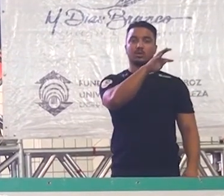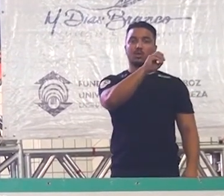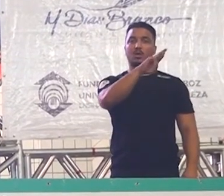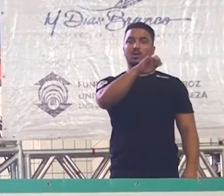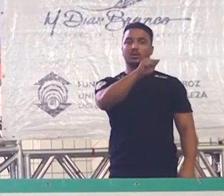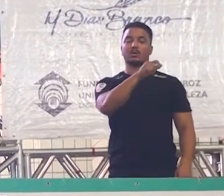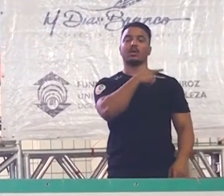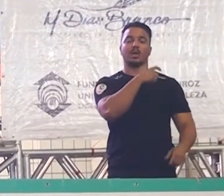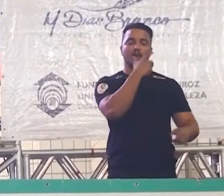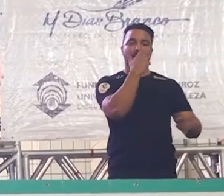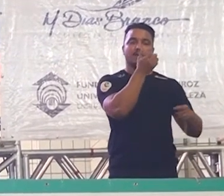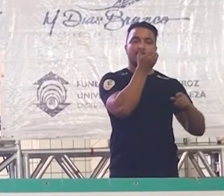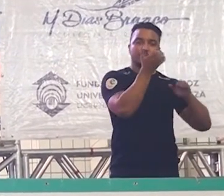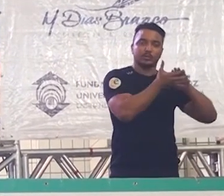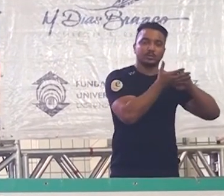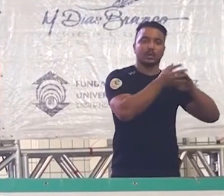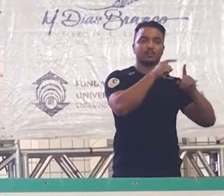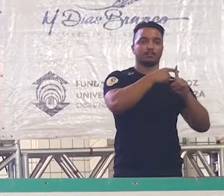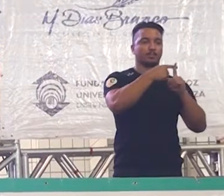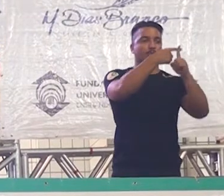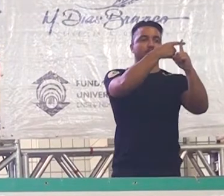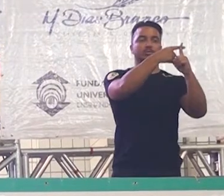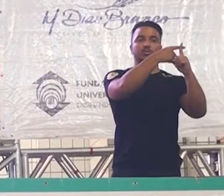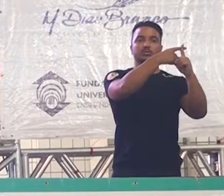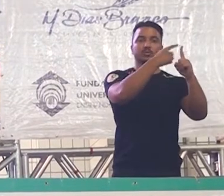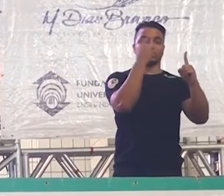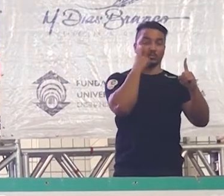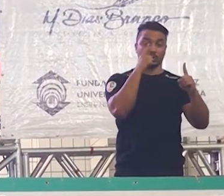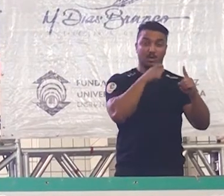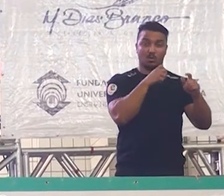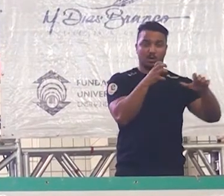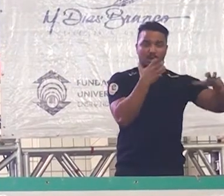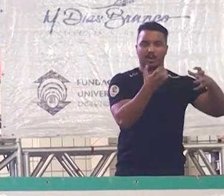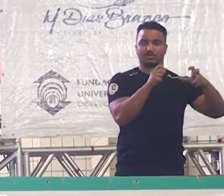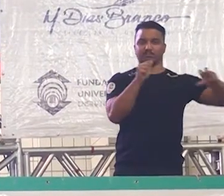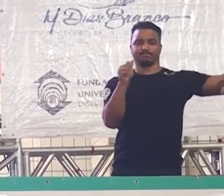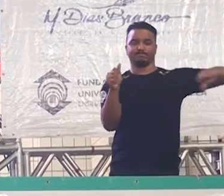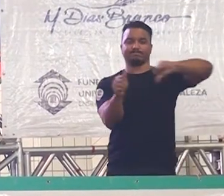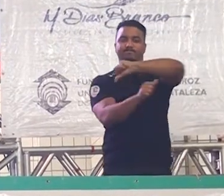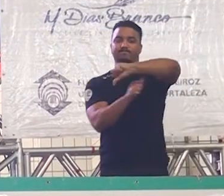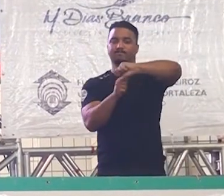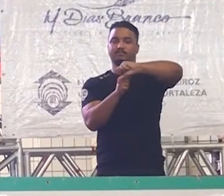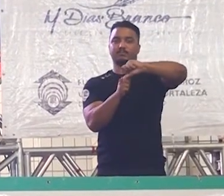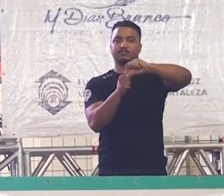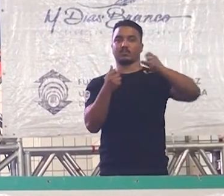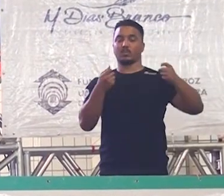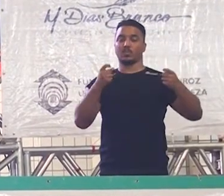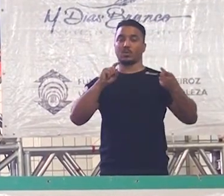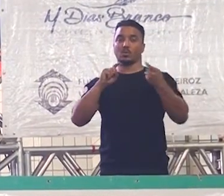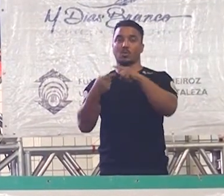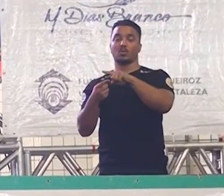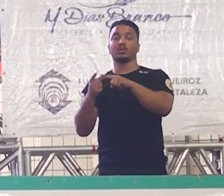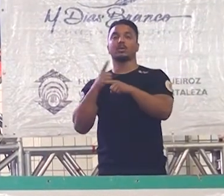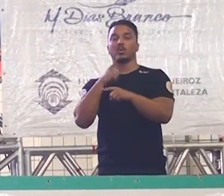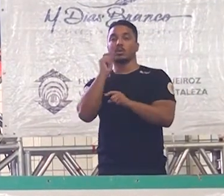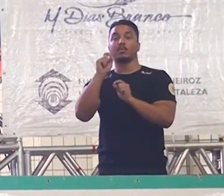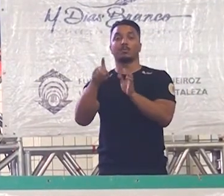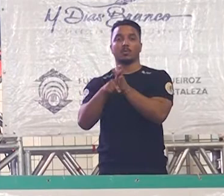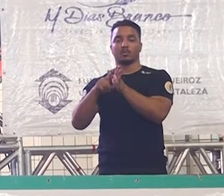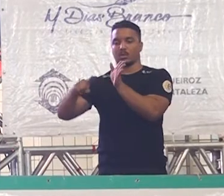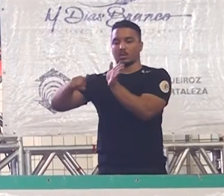isso de velocidade positiva. Se eu estou me deslocando contrário à trajetória, eu vou ter a velocidade